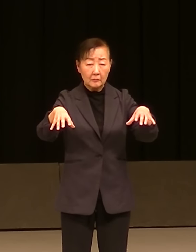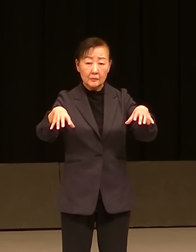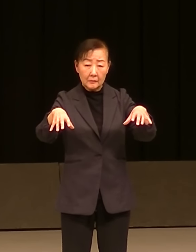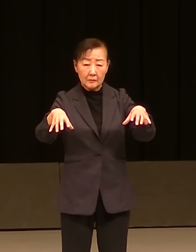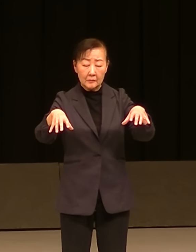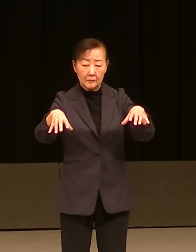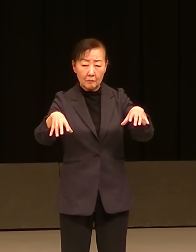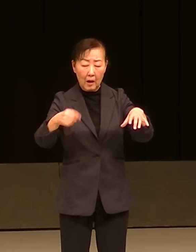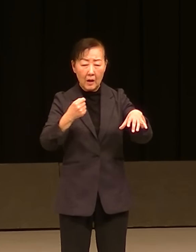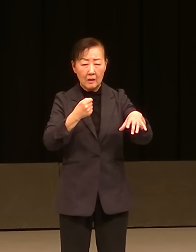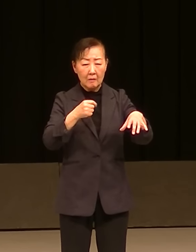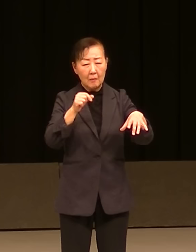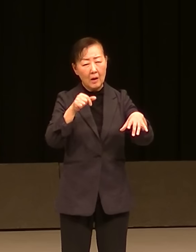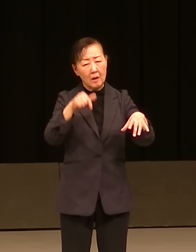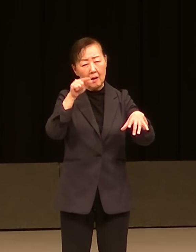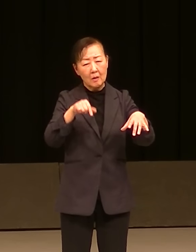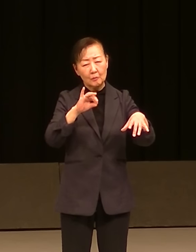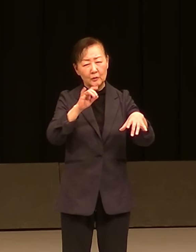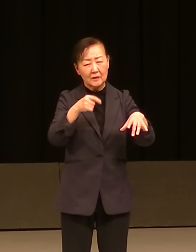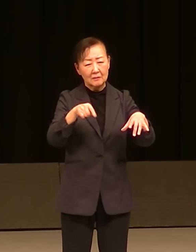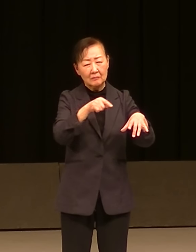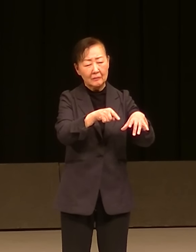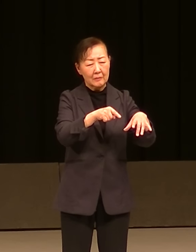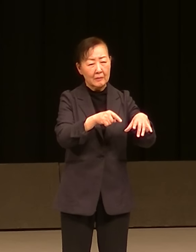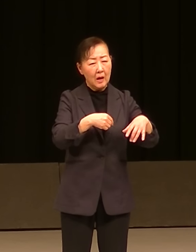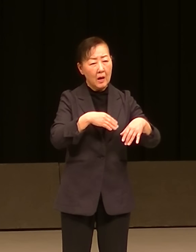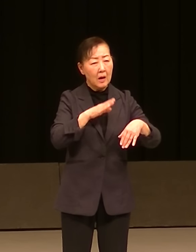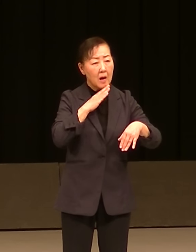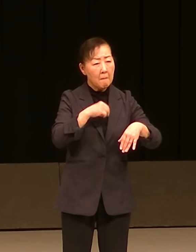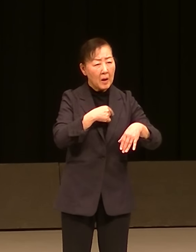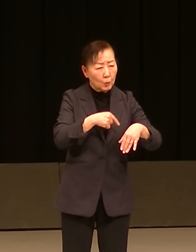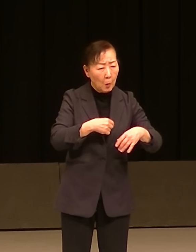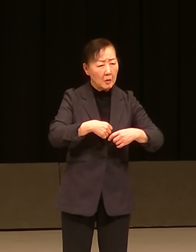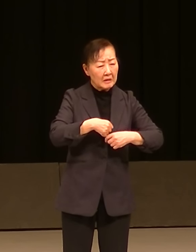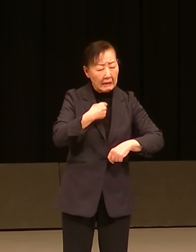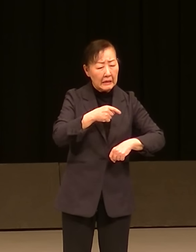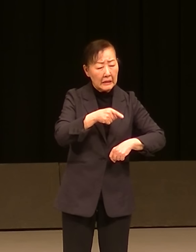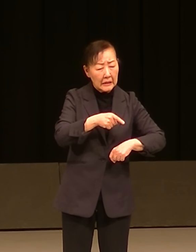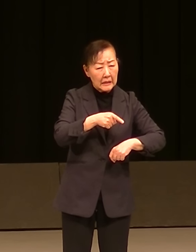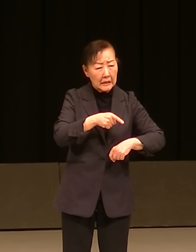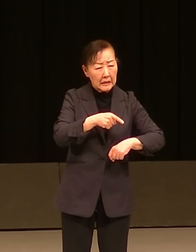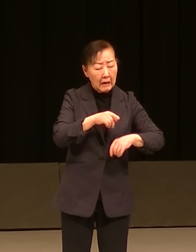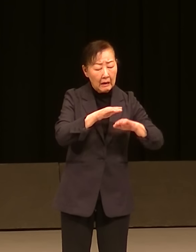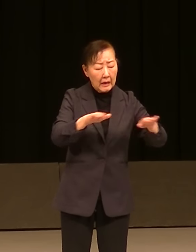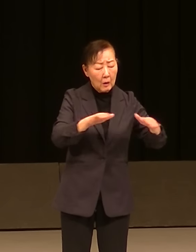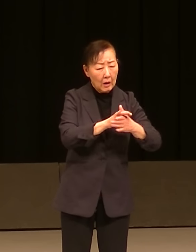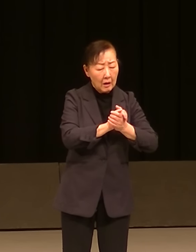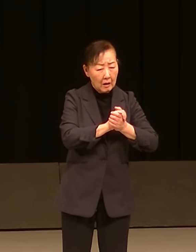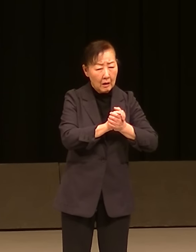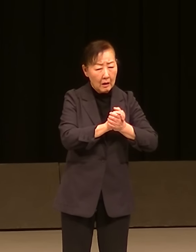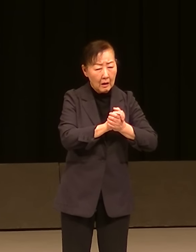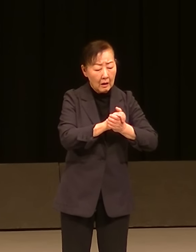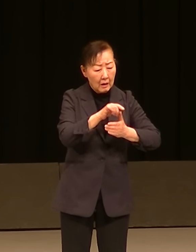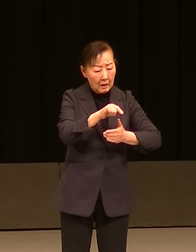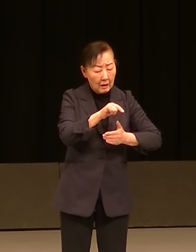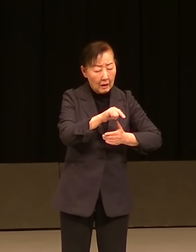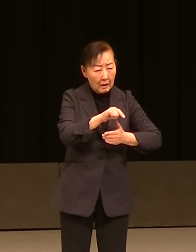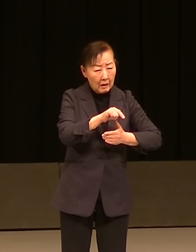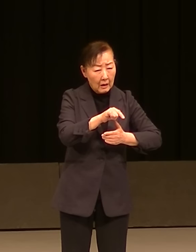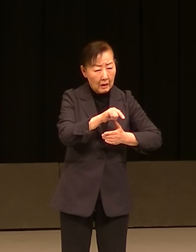ーミル・プーチンの方に誠とか、この正義とか平和とかそういうものに関